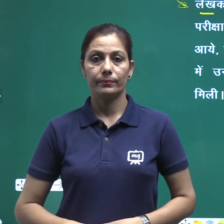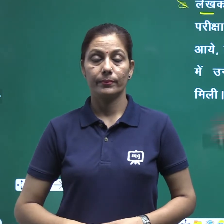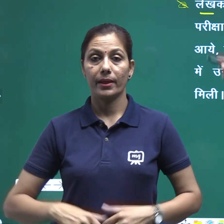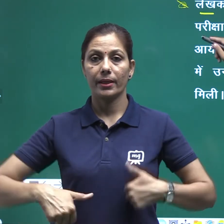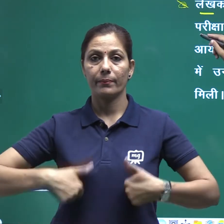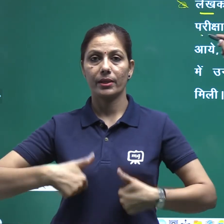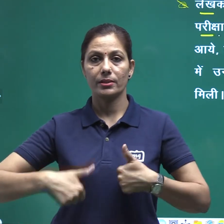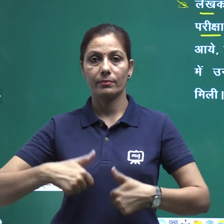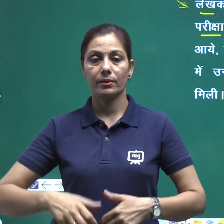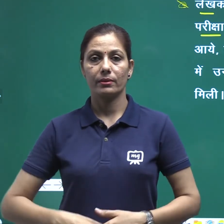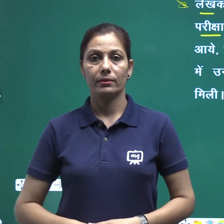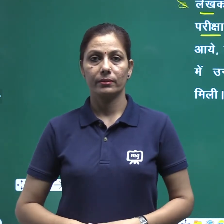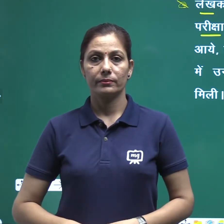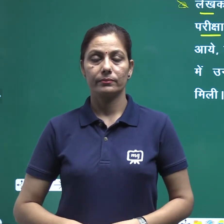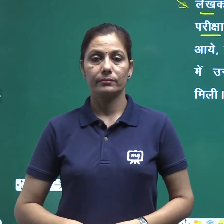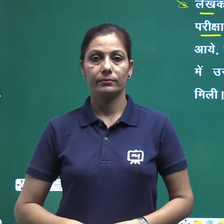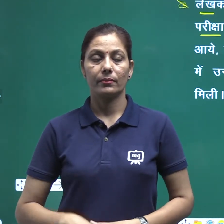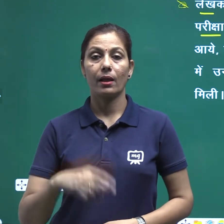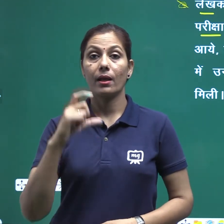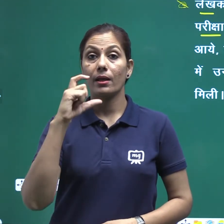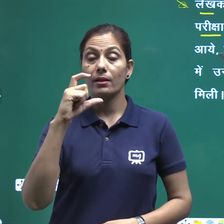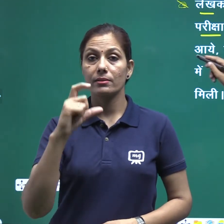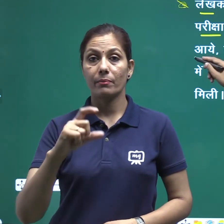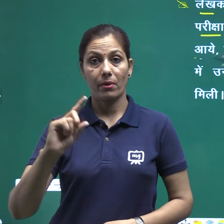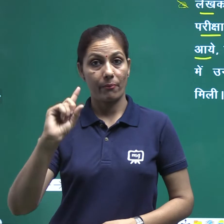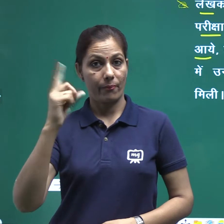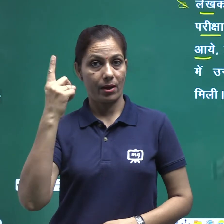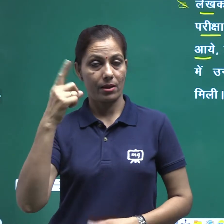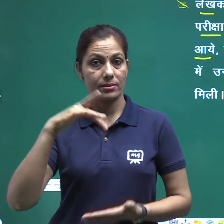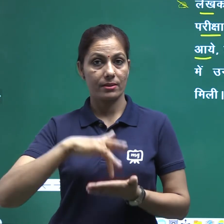परीक्षा में कक्षा में प्रथम आए।